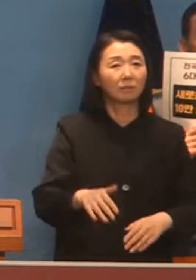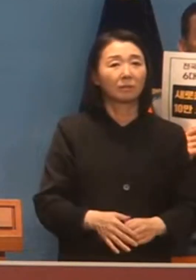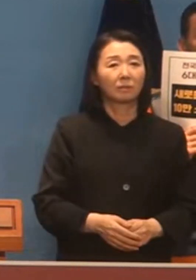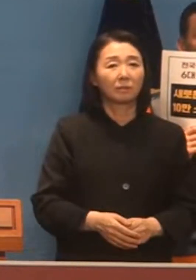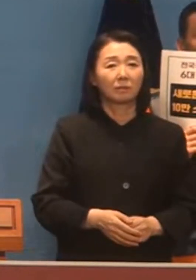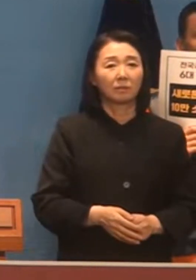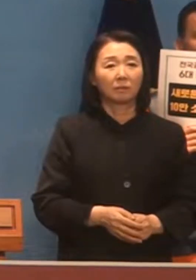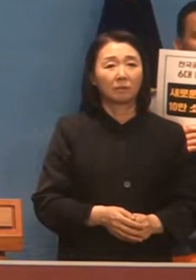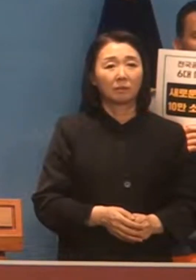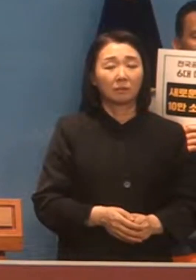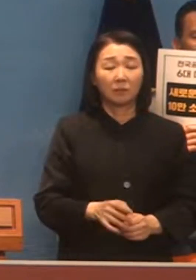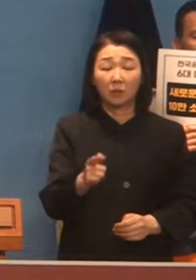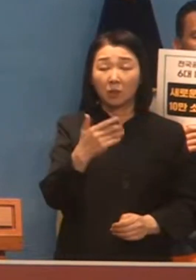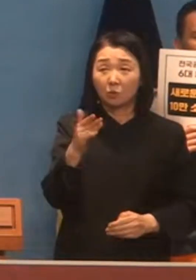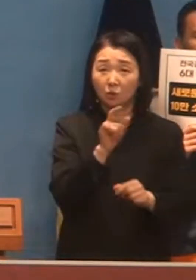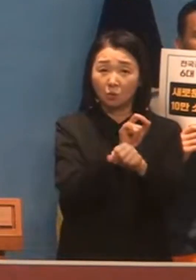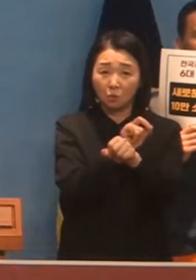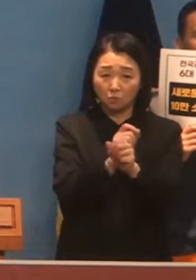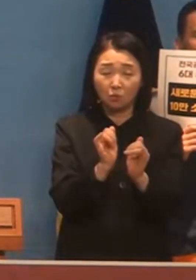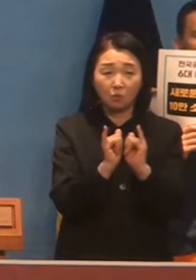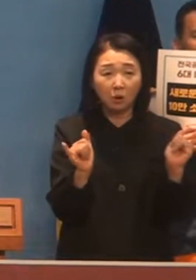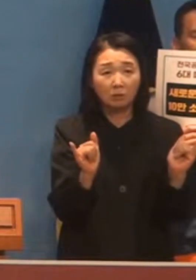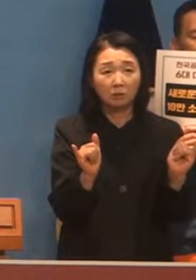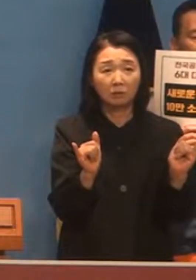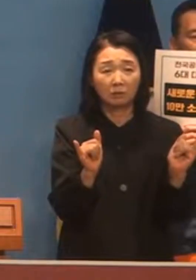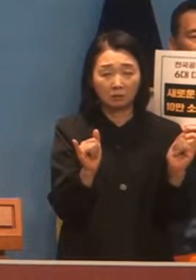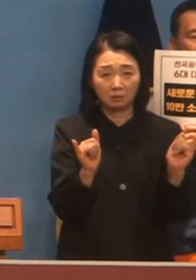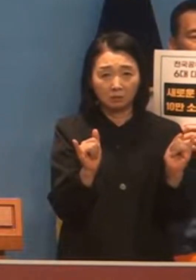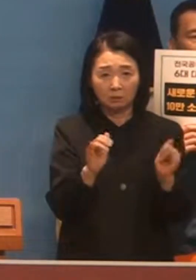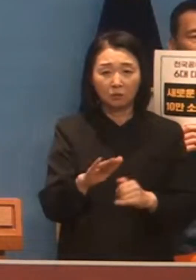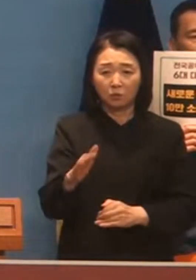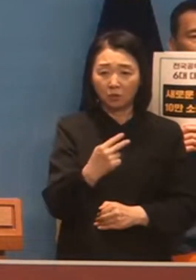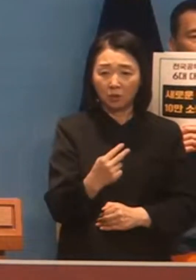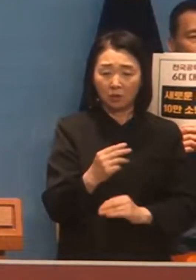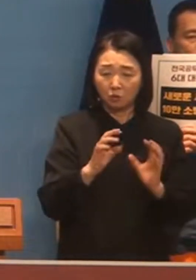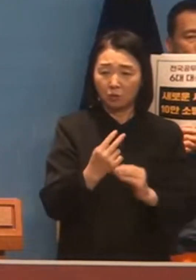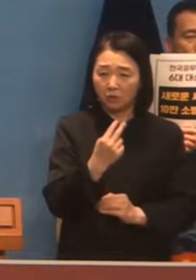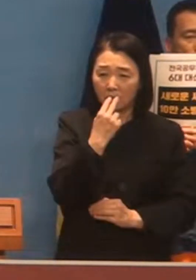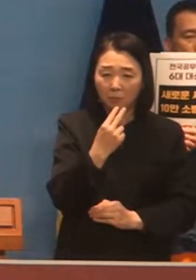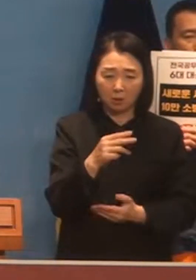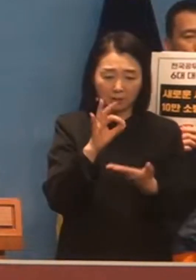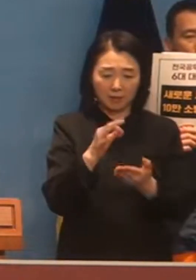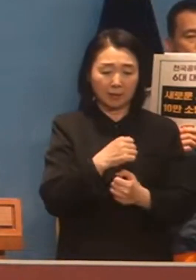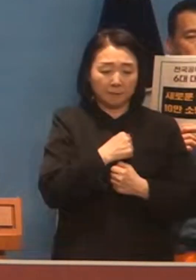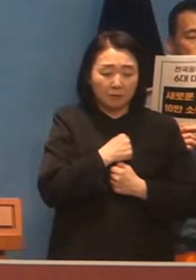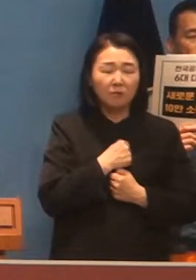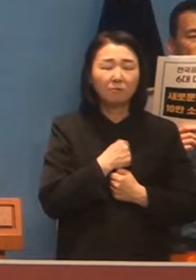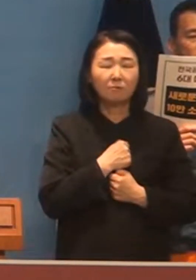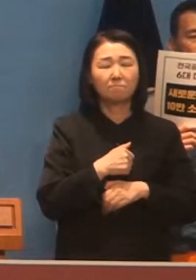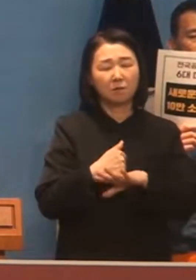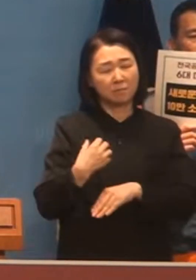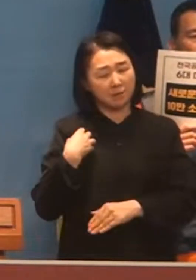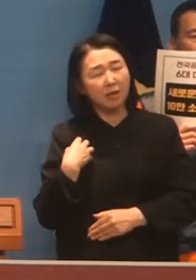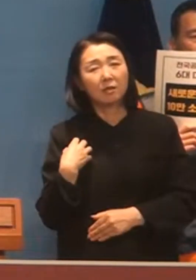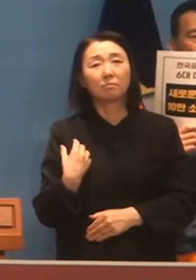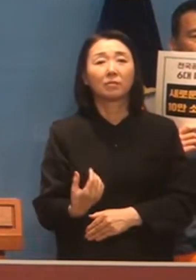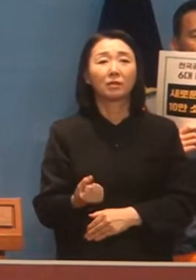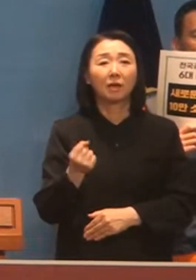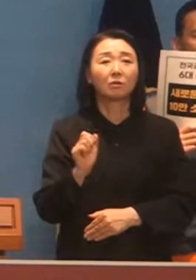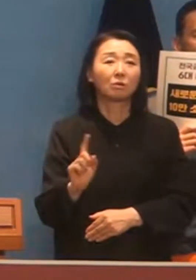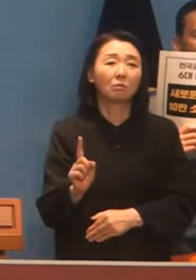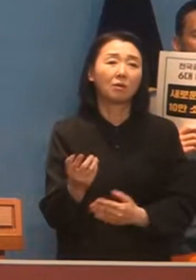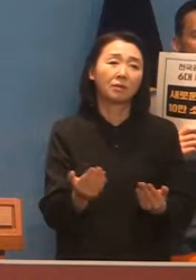없습니다. 소방공무원들은 우리가 국민의 생명과 재산을 지키는 최후의 버팀목이라는 사명감을